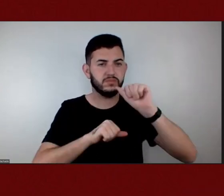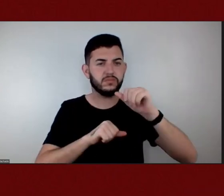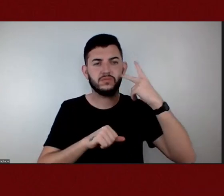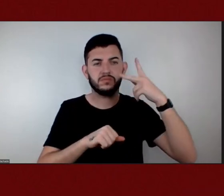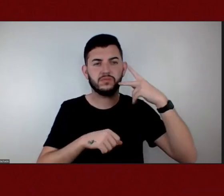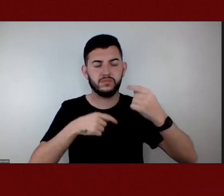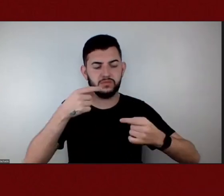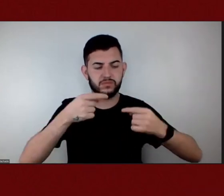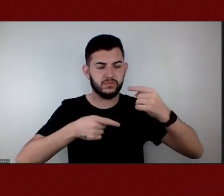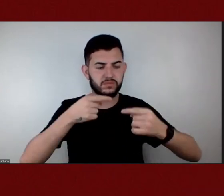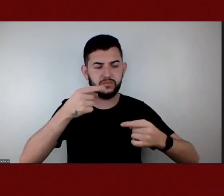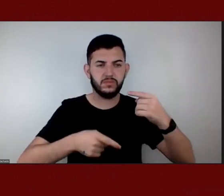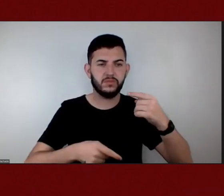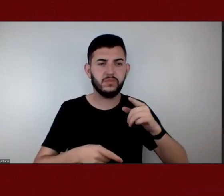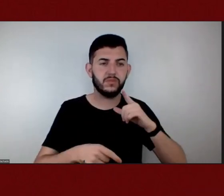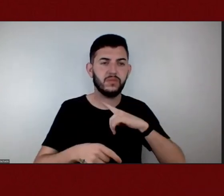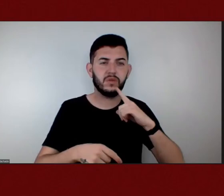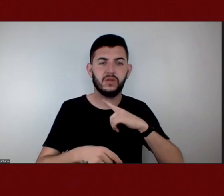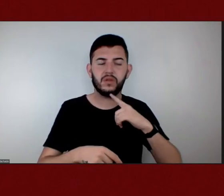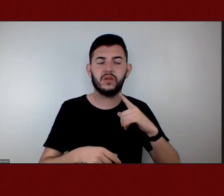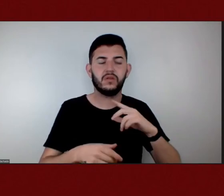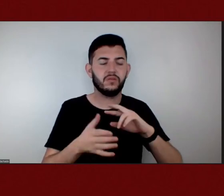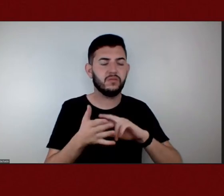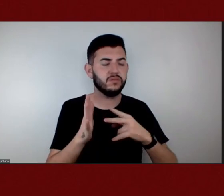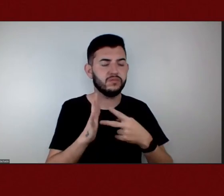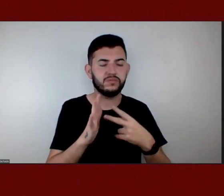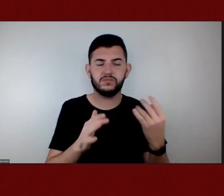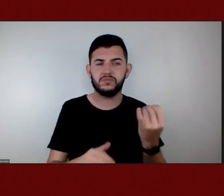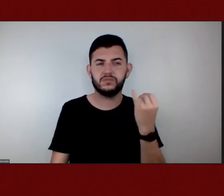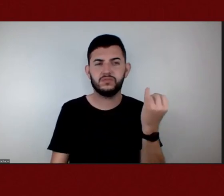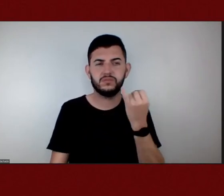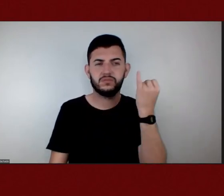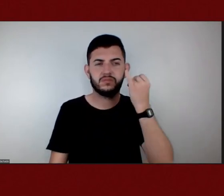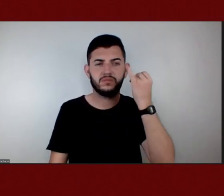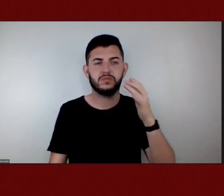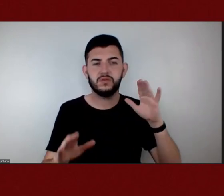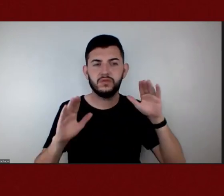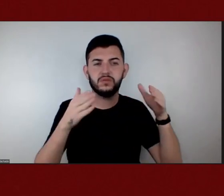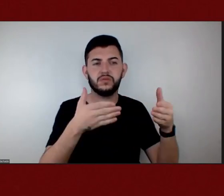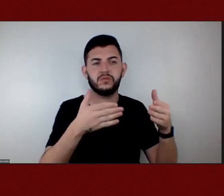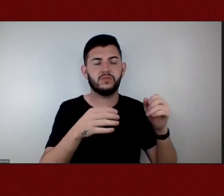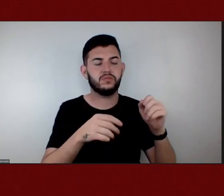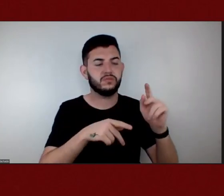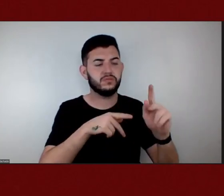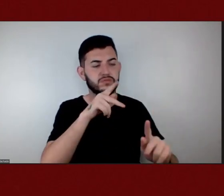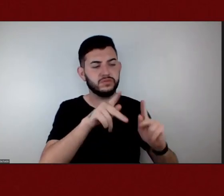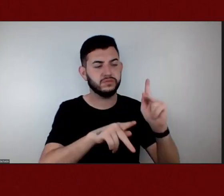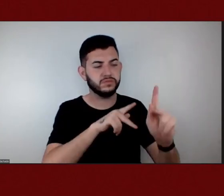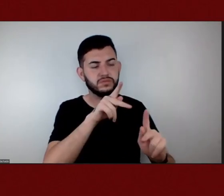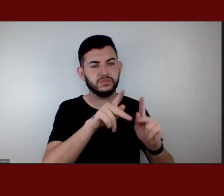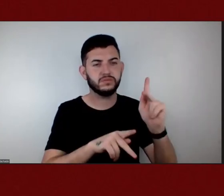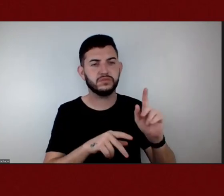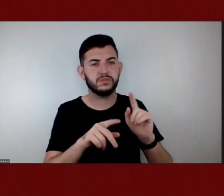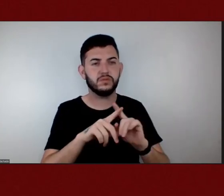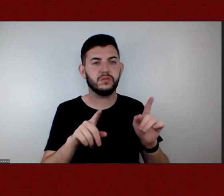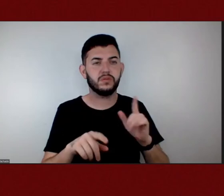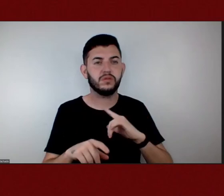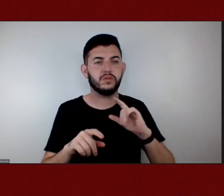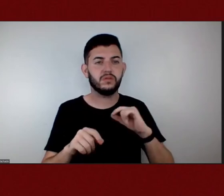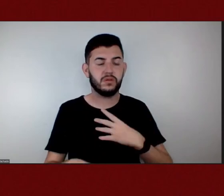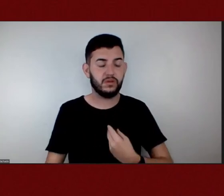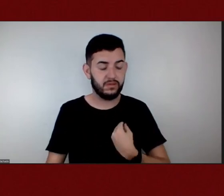mirou para uma política mais popular, que incorporava a vida armada como forma de luta. E nos